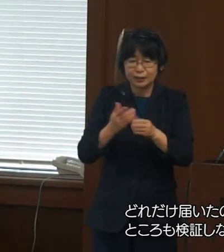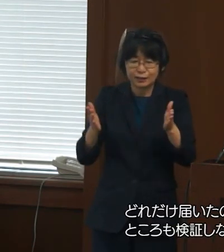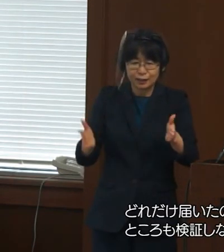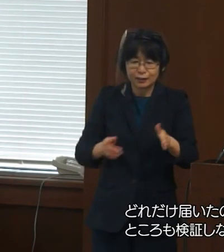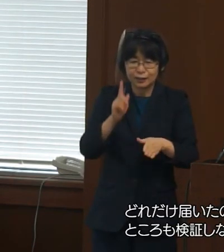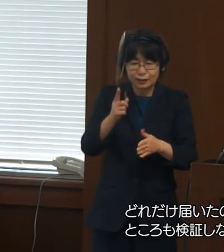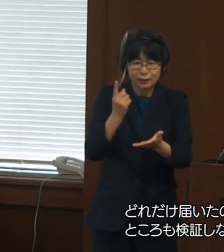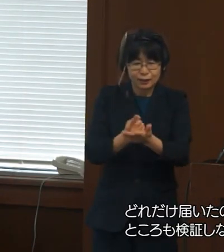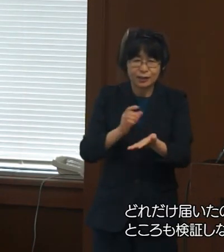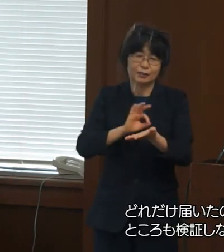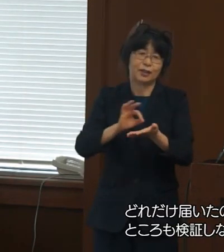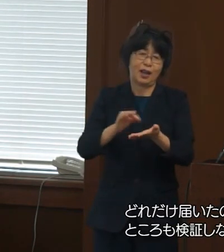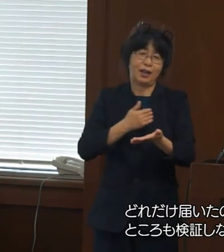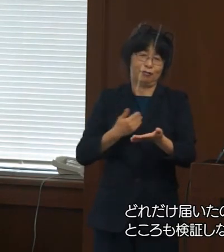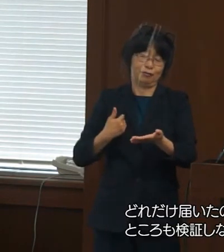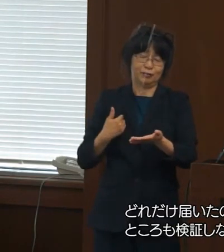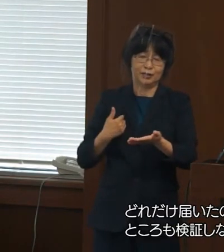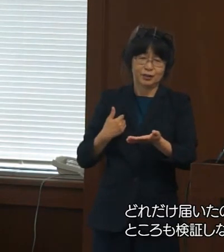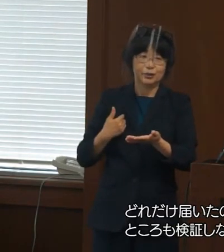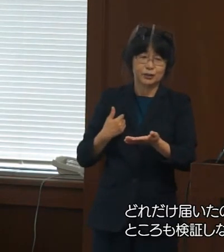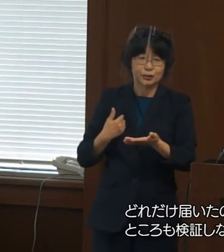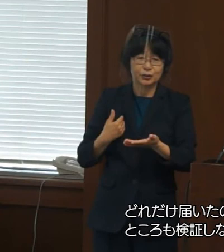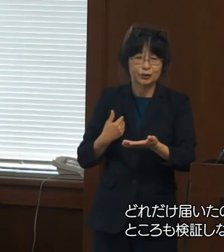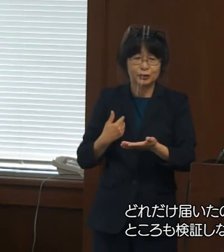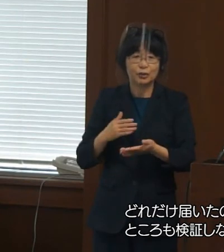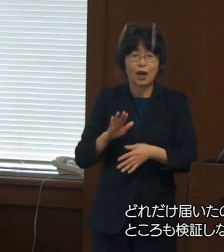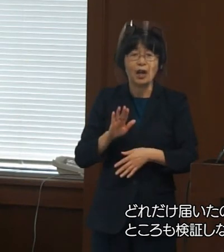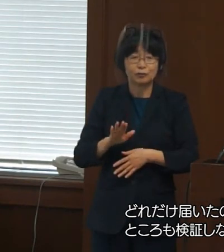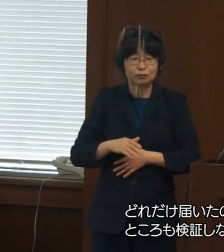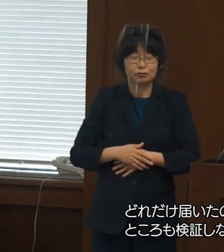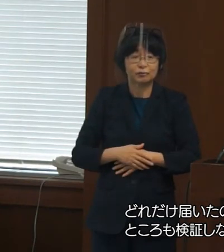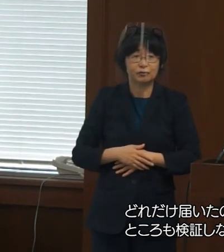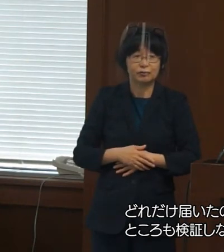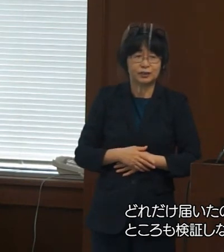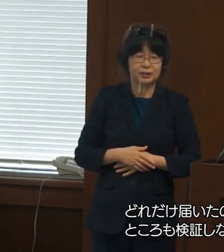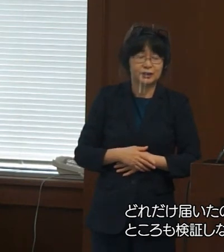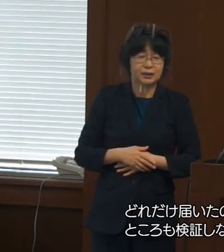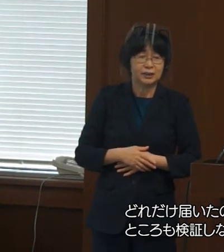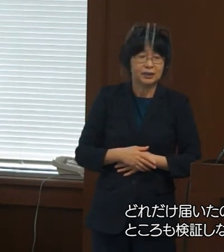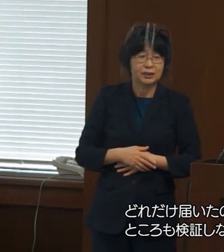ですけど、どれだけ届いたのかなって、そういったところも検証しなければいけませんし、